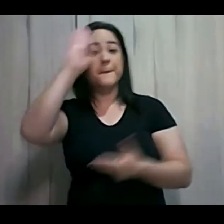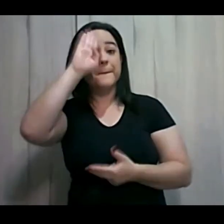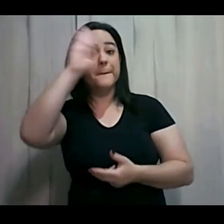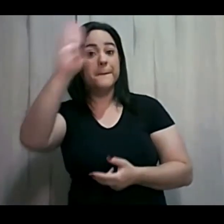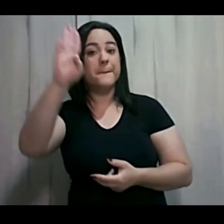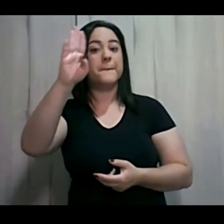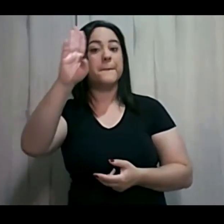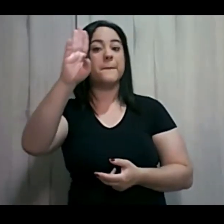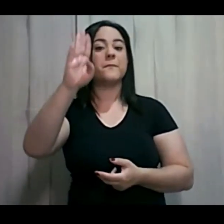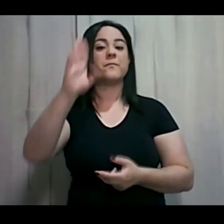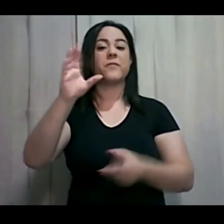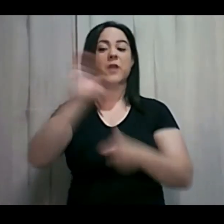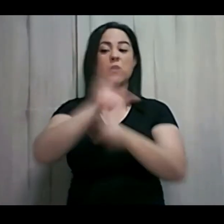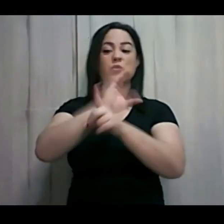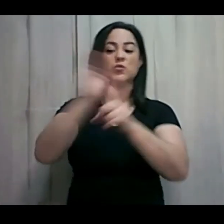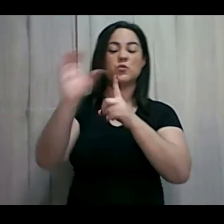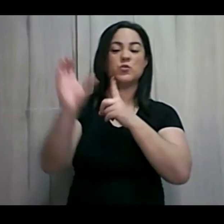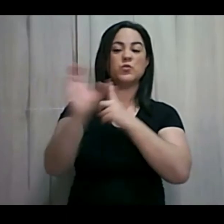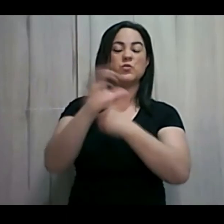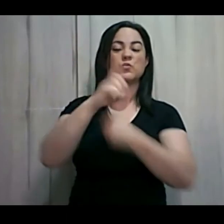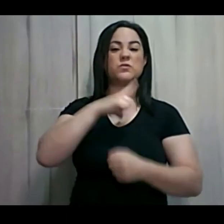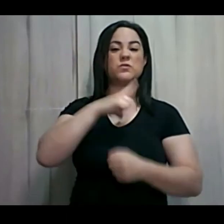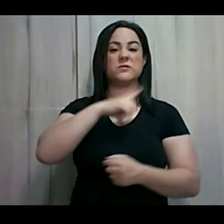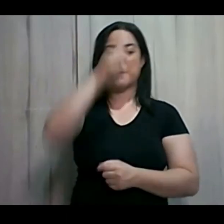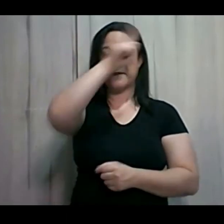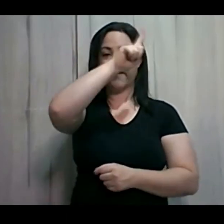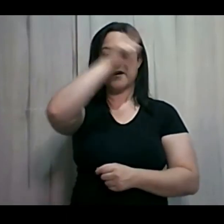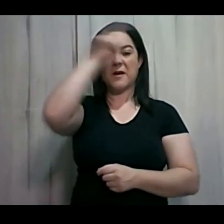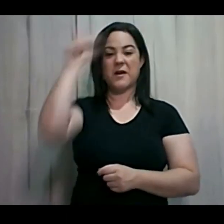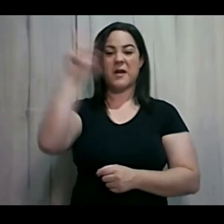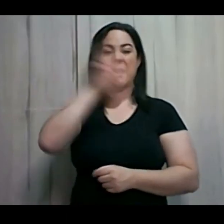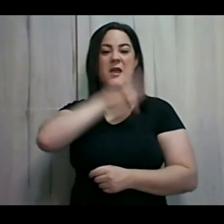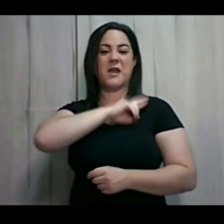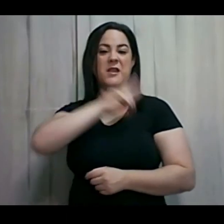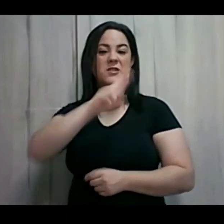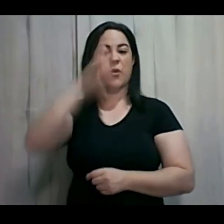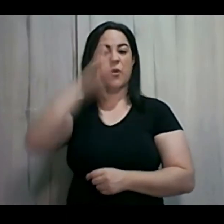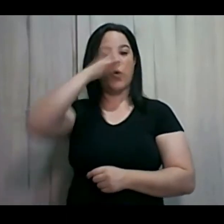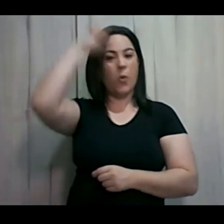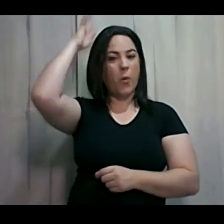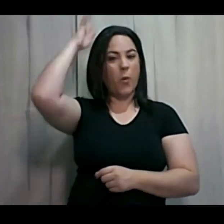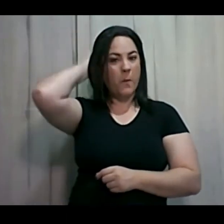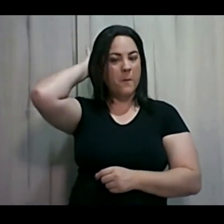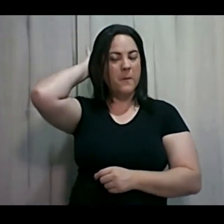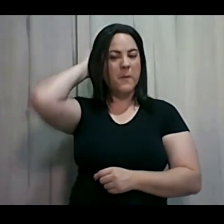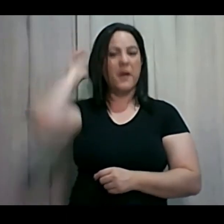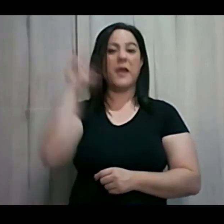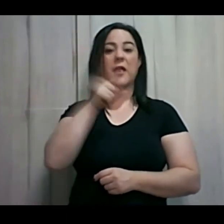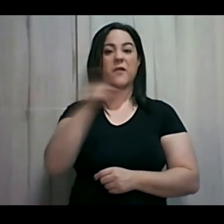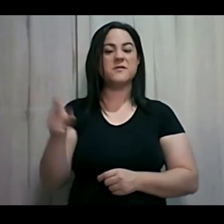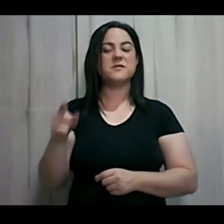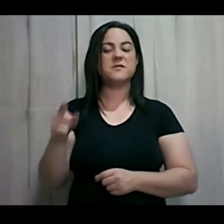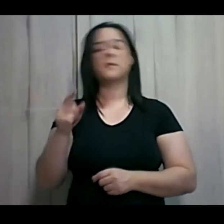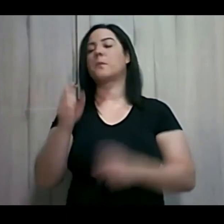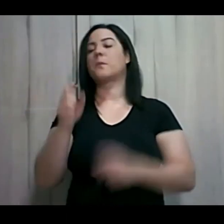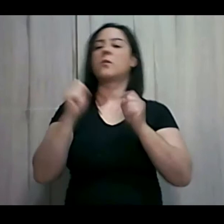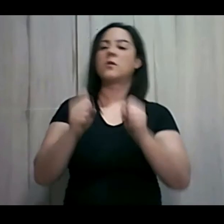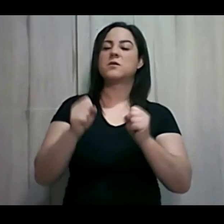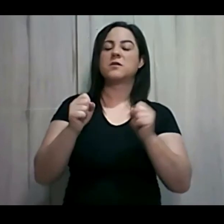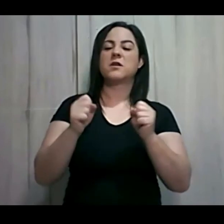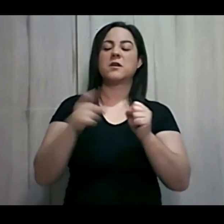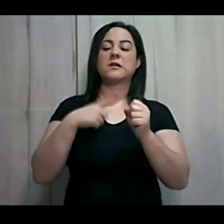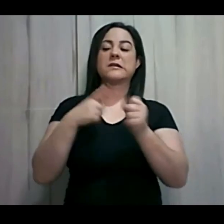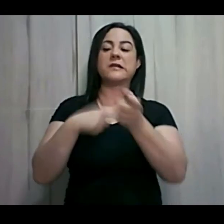cultos pagãos, para a prática da religião romana. E para que você pudesse ter acesso aos negócios, participar